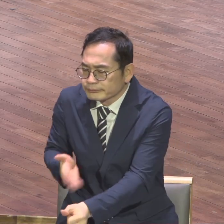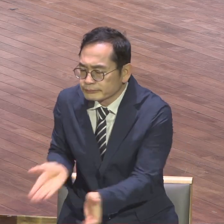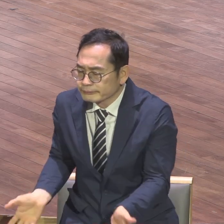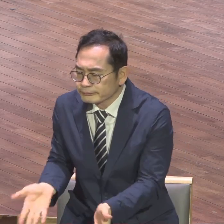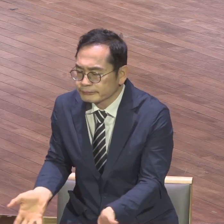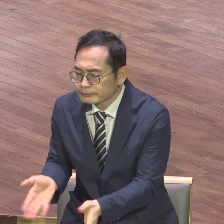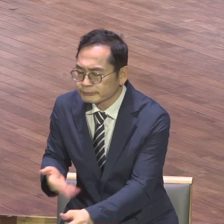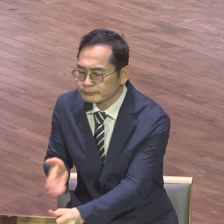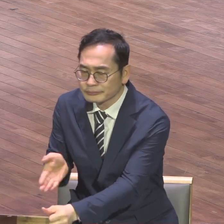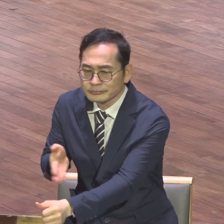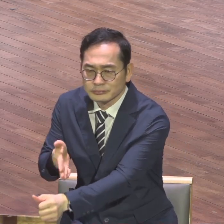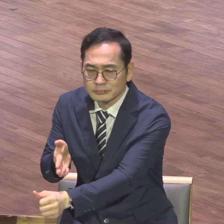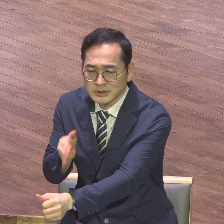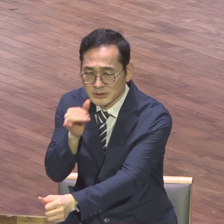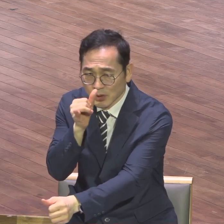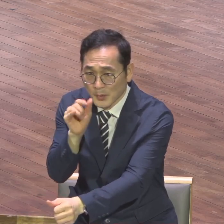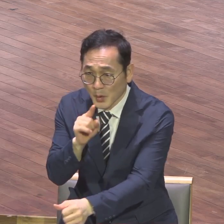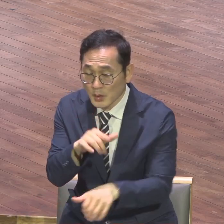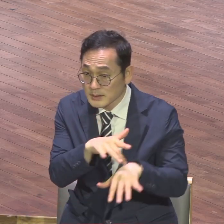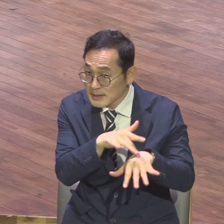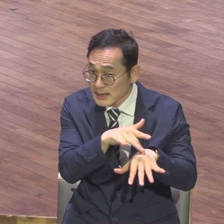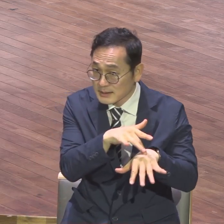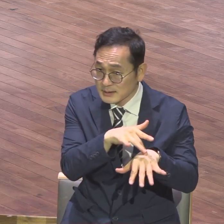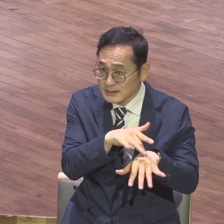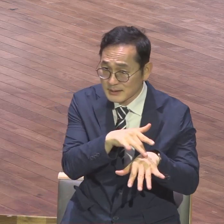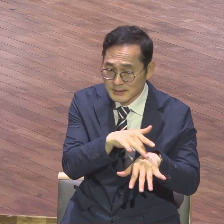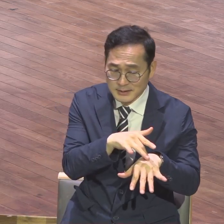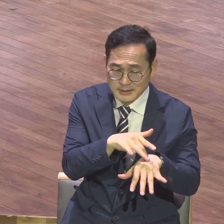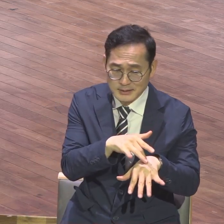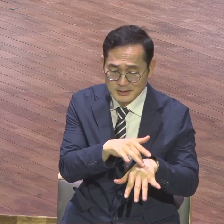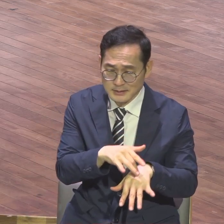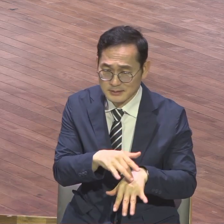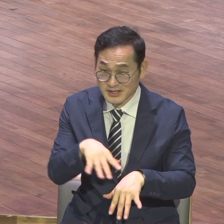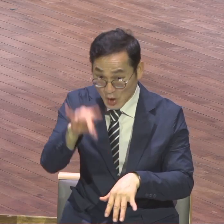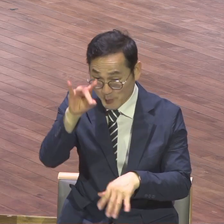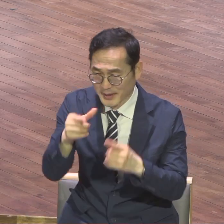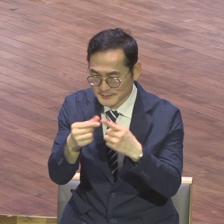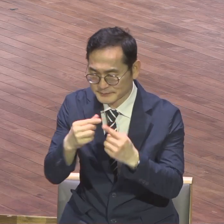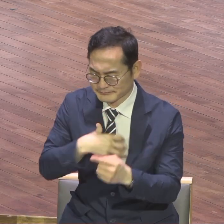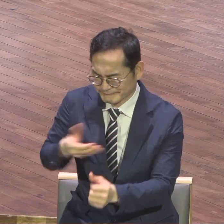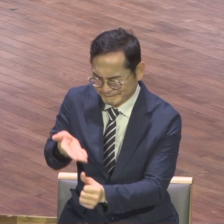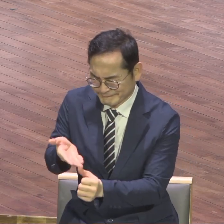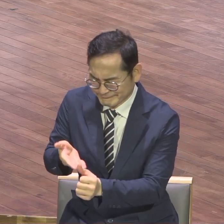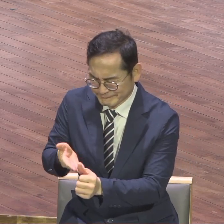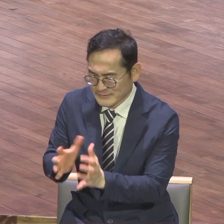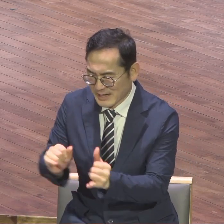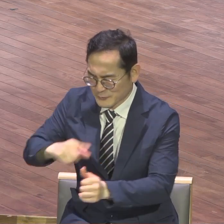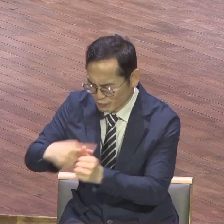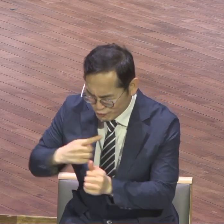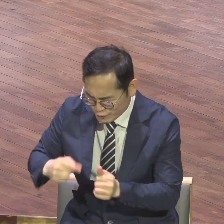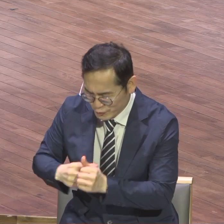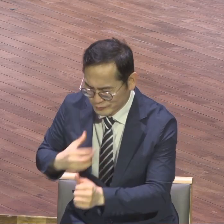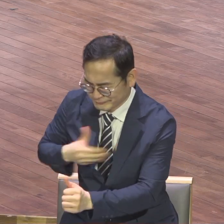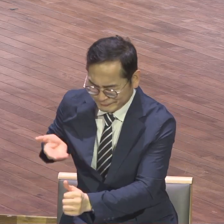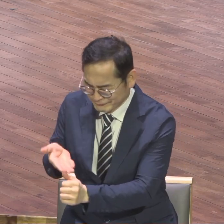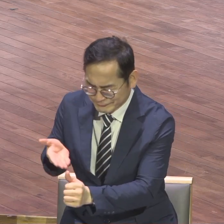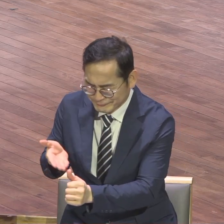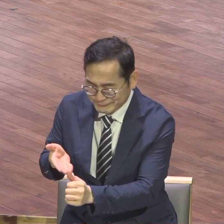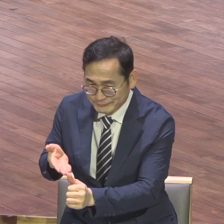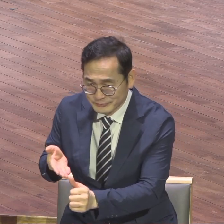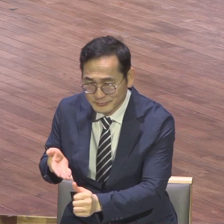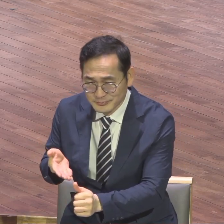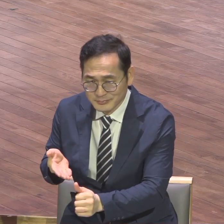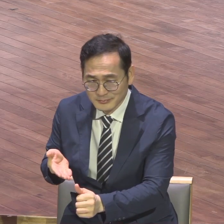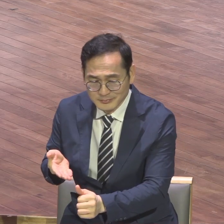분열을 일으킵니다. 사탄은 이 물리적인 박해로 이 교회를 그냥 공격을 했는데 무너뜨리를